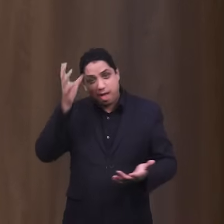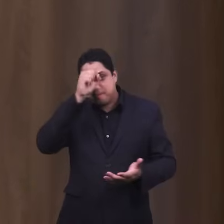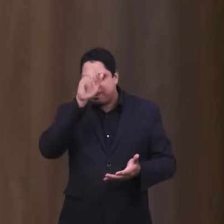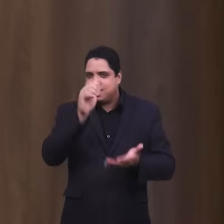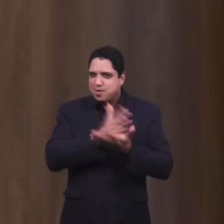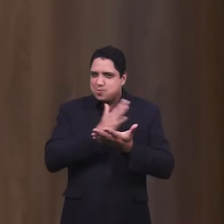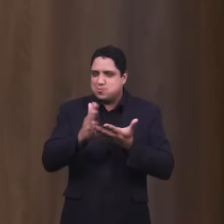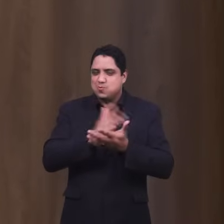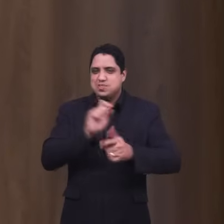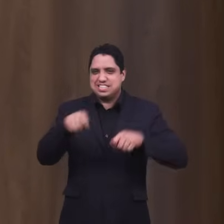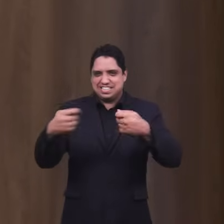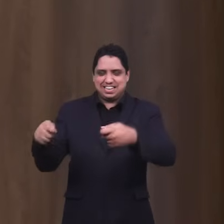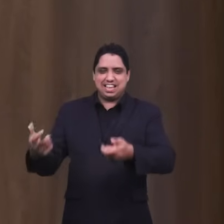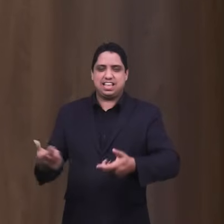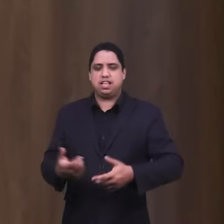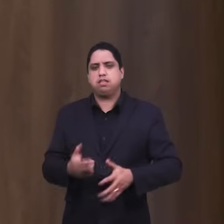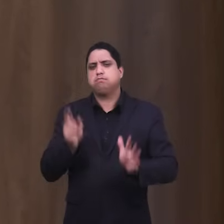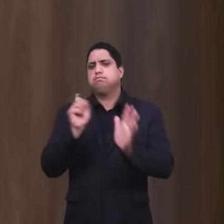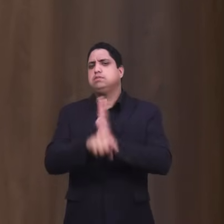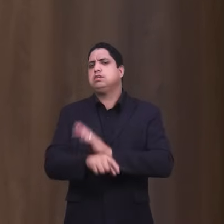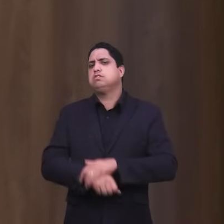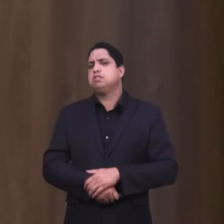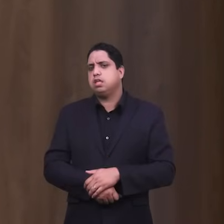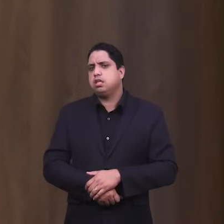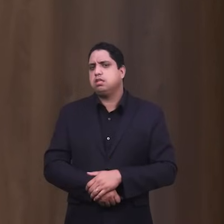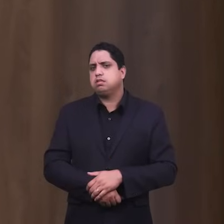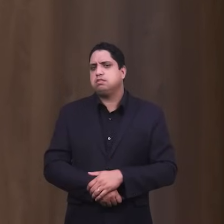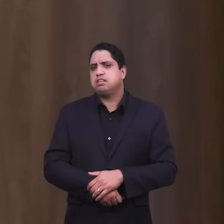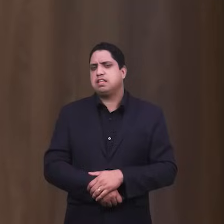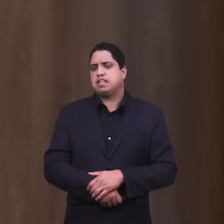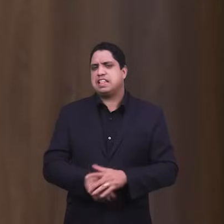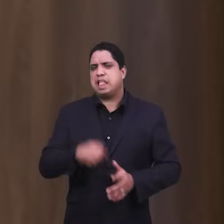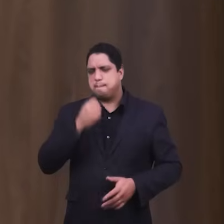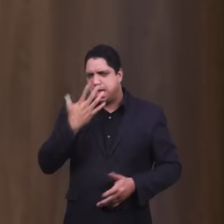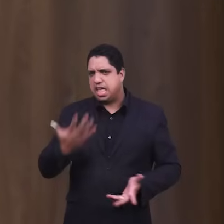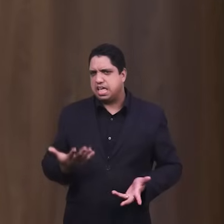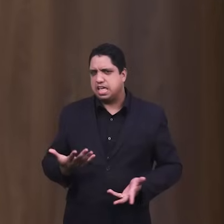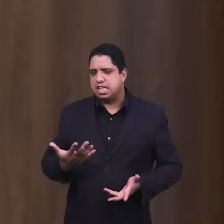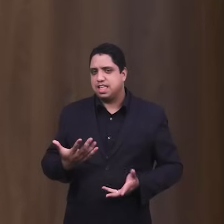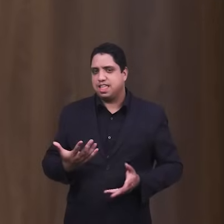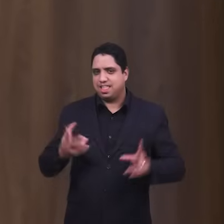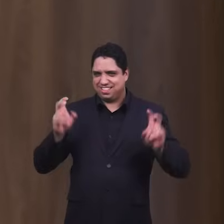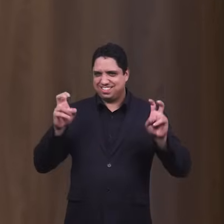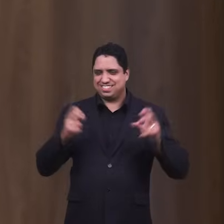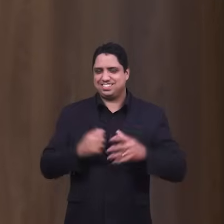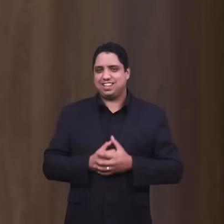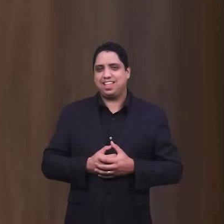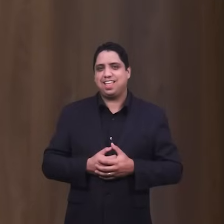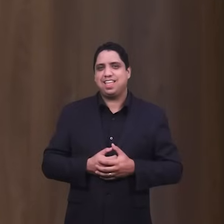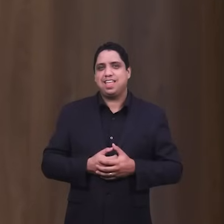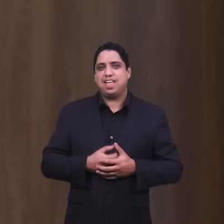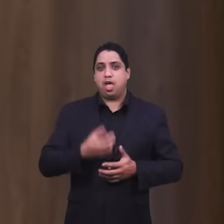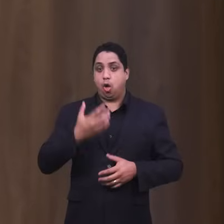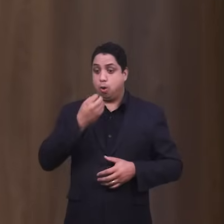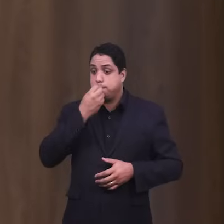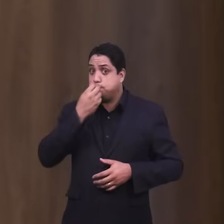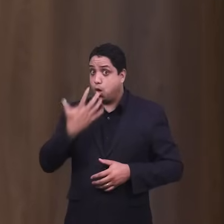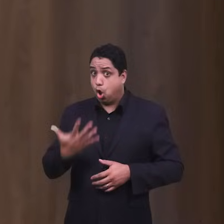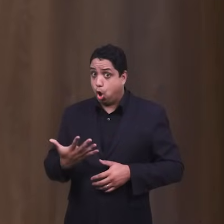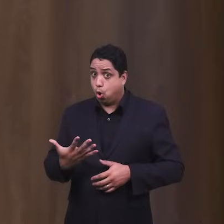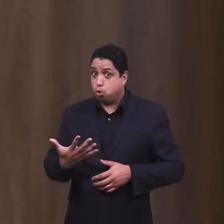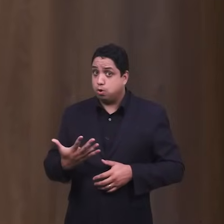alguns sinais. Agora eu vou perguntar para vocês se está tudo bem. Nós vamos fazer o sinal de bem, boa, né,